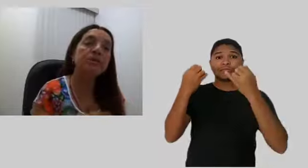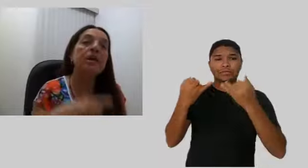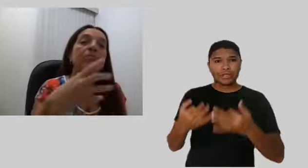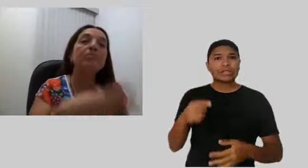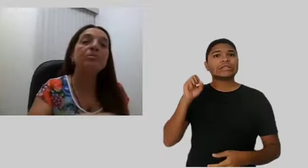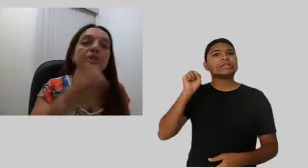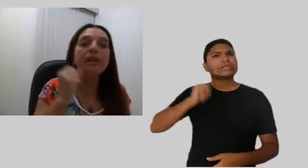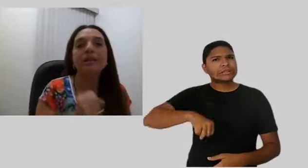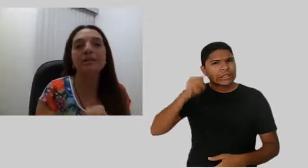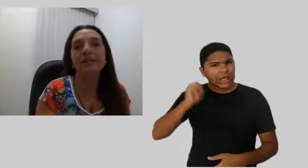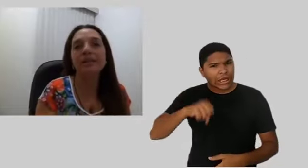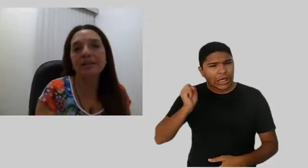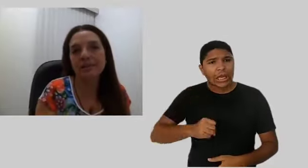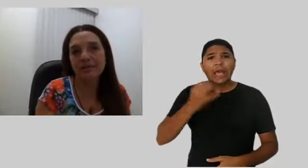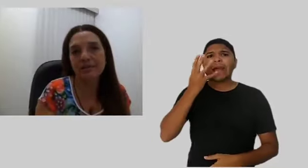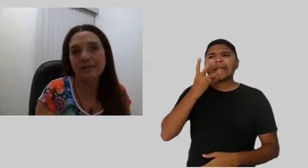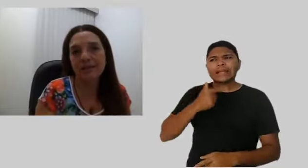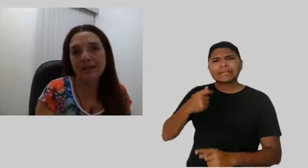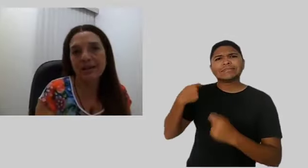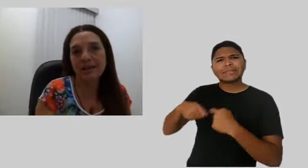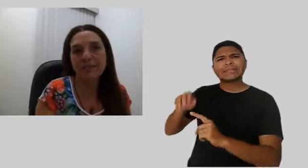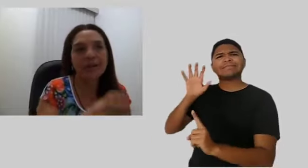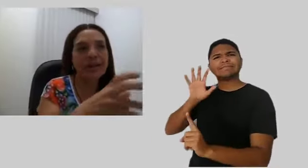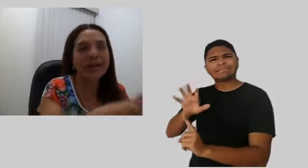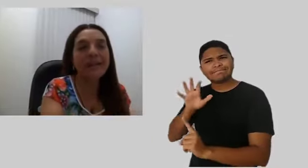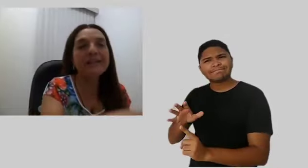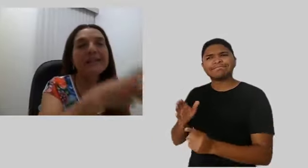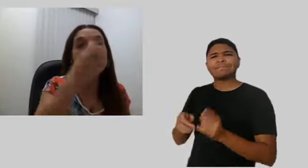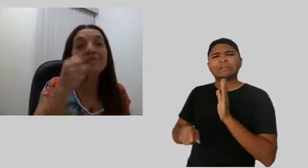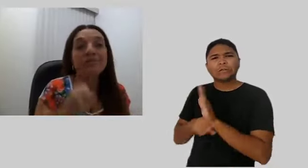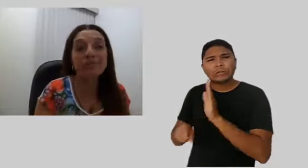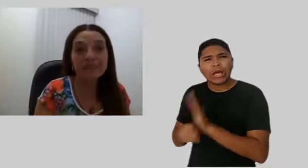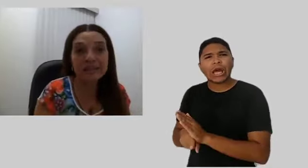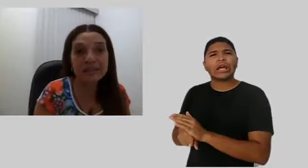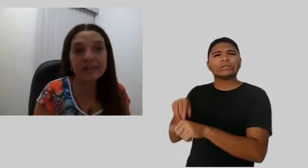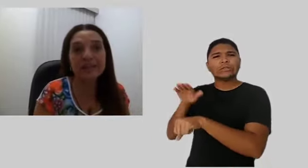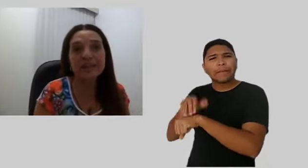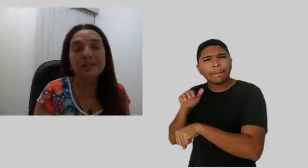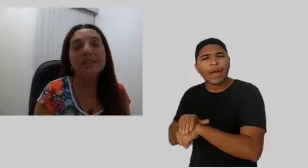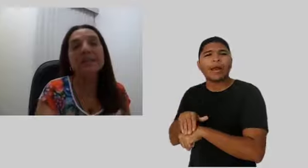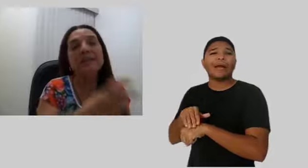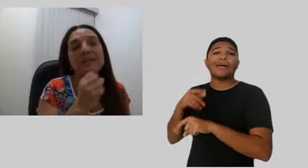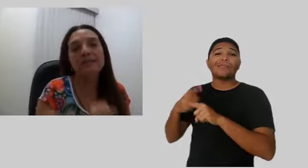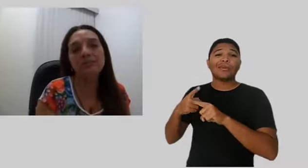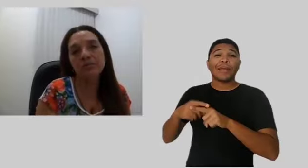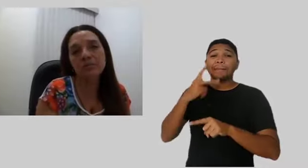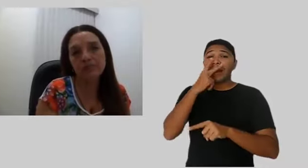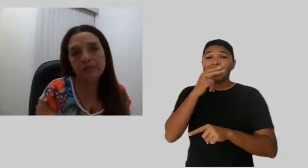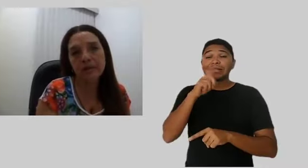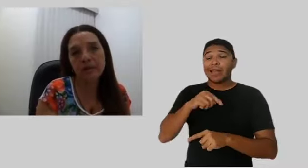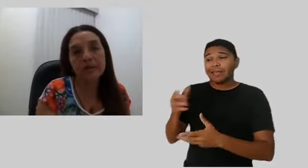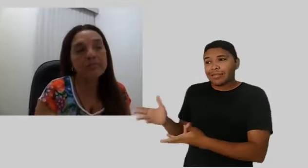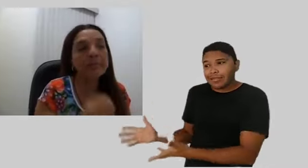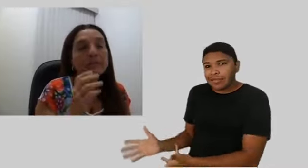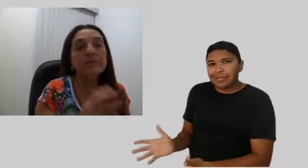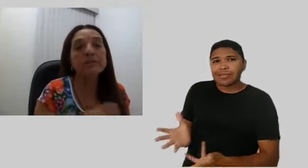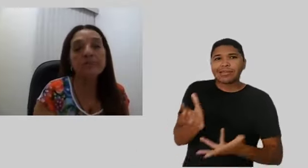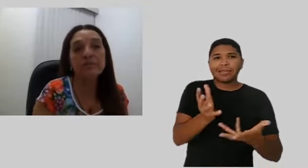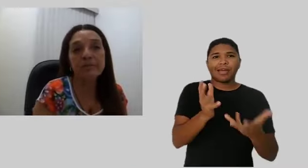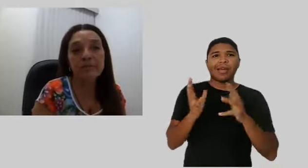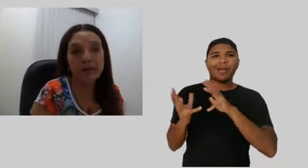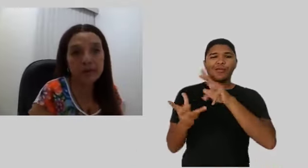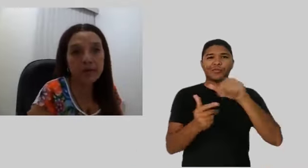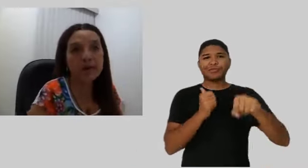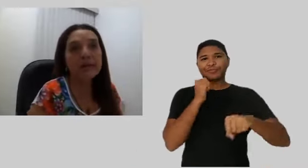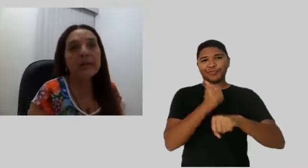dos adultos, puxarem essa criança, né? Porque eles que vão introduzir a criança nesse mundo cultural. Mas isso